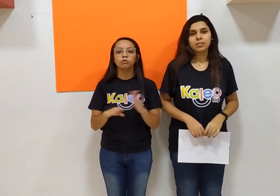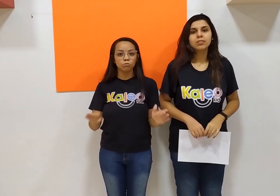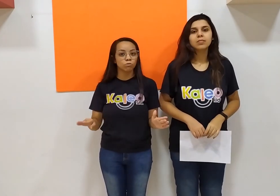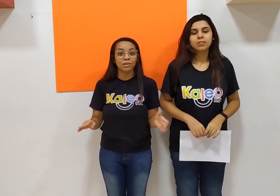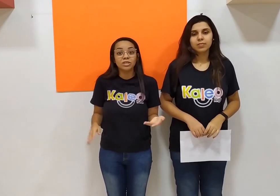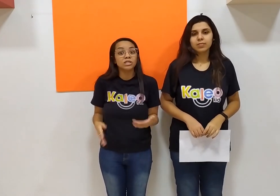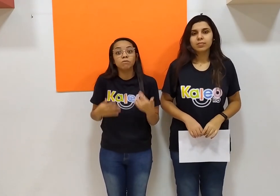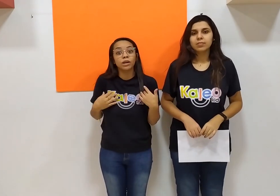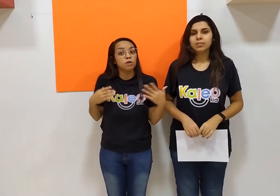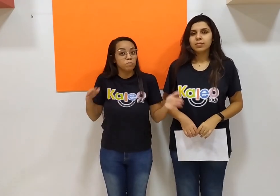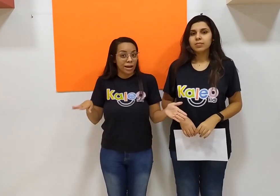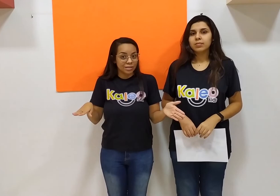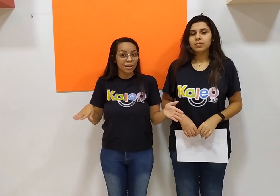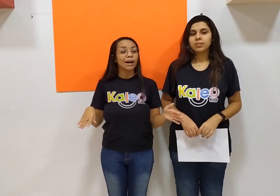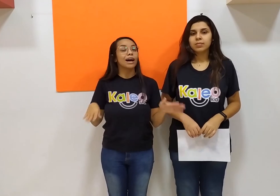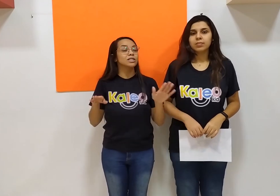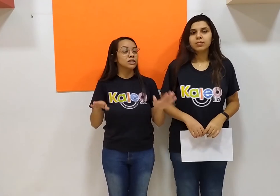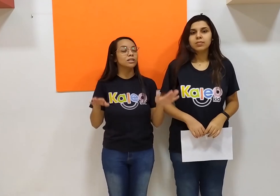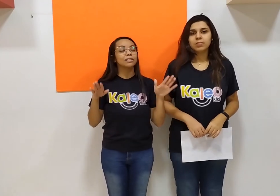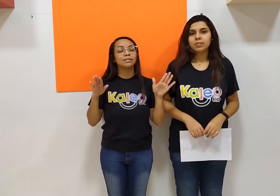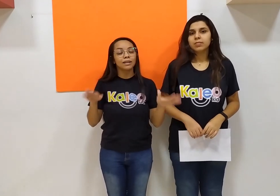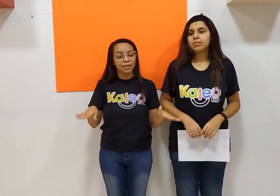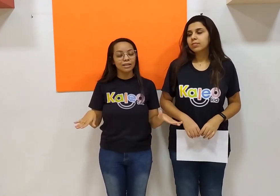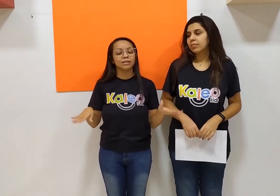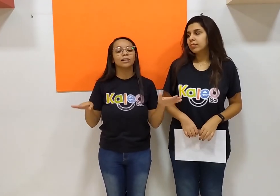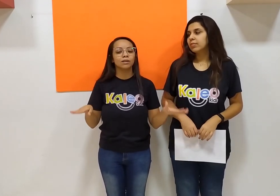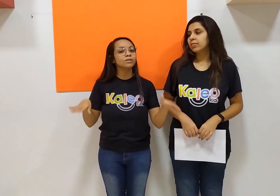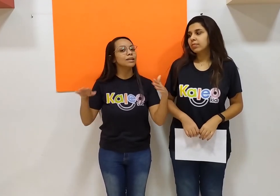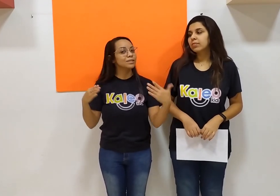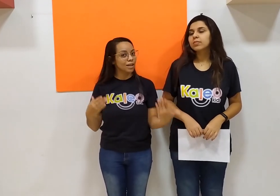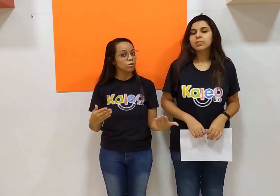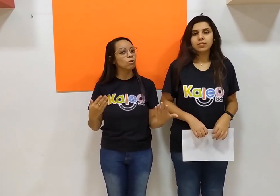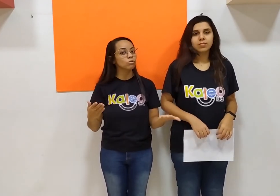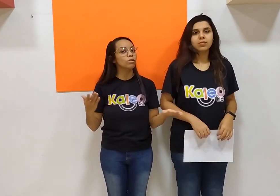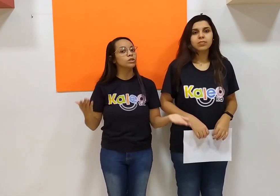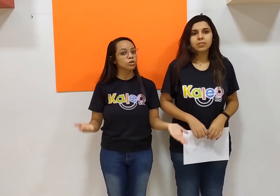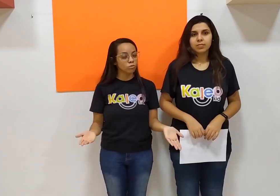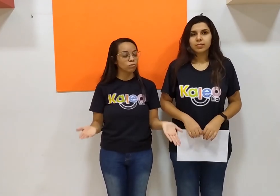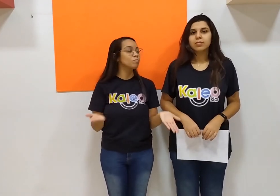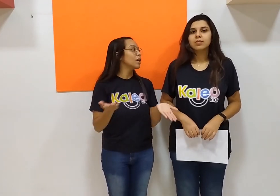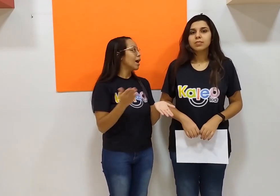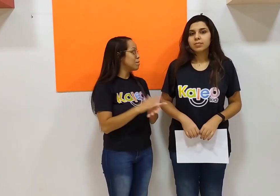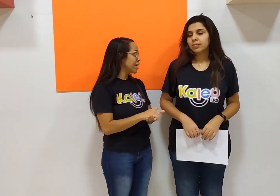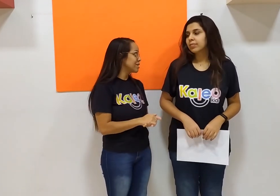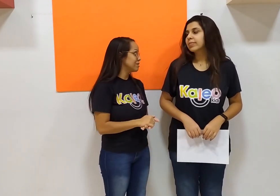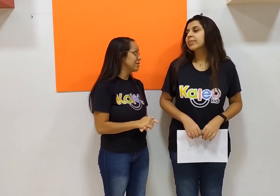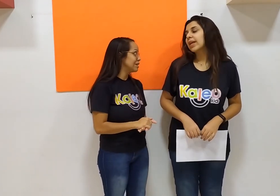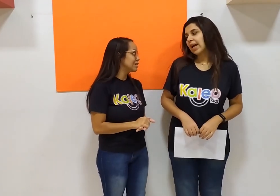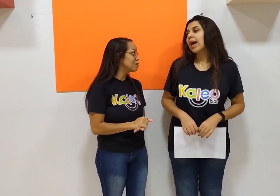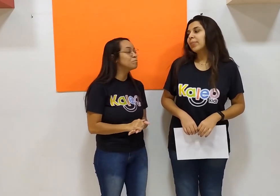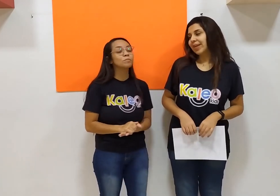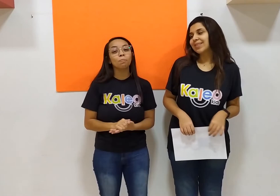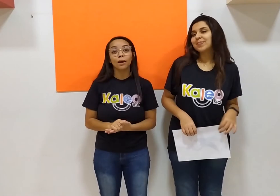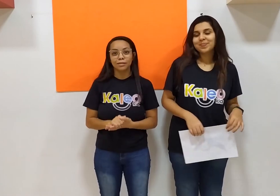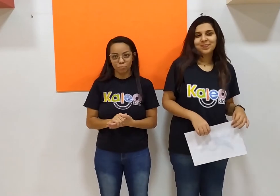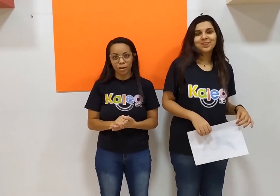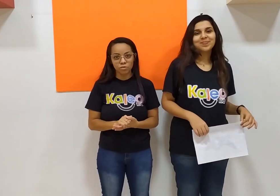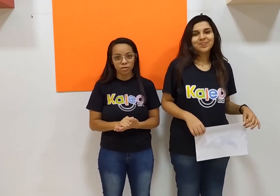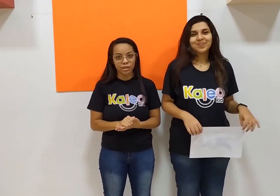tudo. Então a gente fica em paz, a gente tem certeza que Deus, ele está no controle de tudo. Amém, tia Fernanda? Amém. Então tá bom, Deus